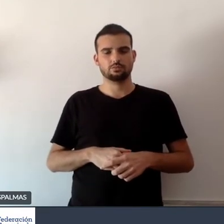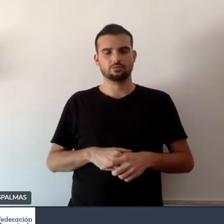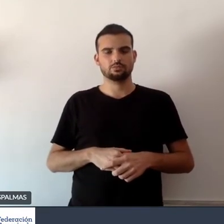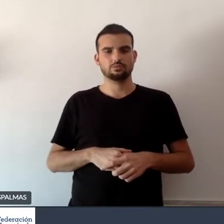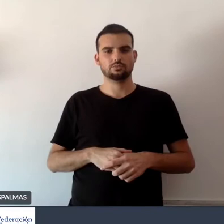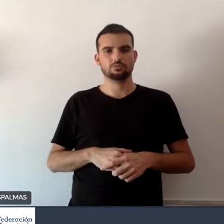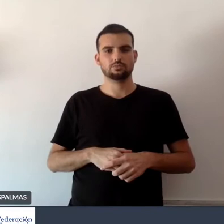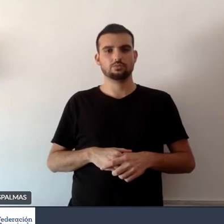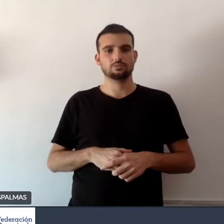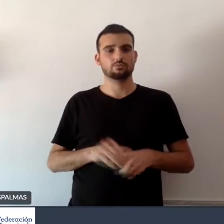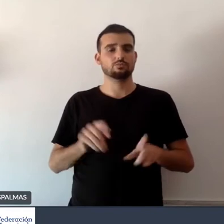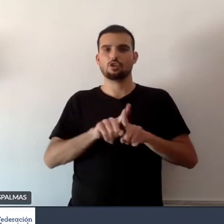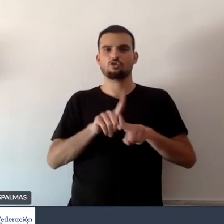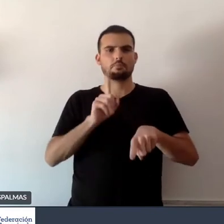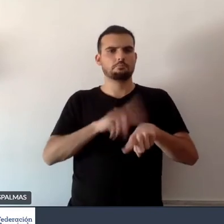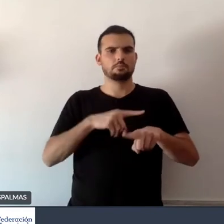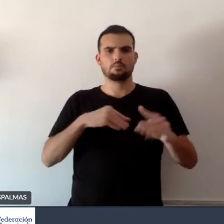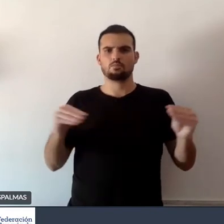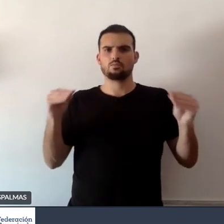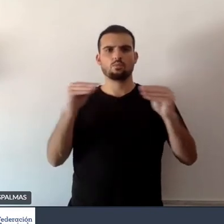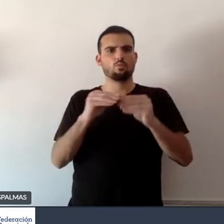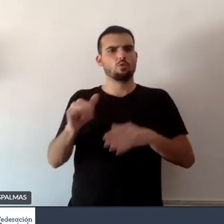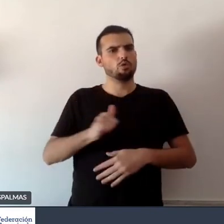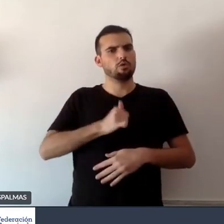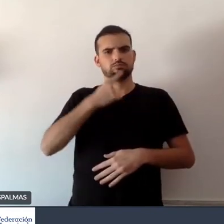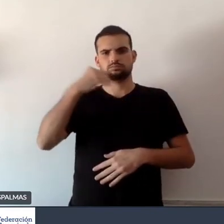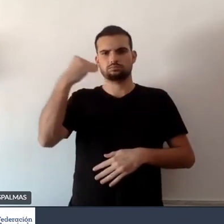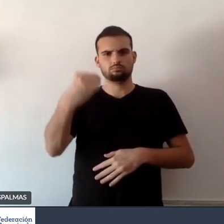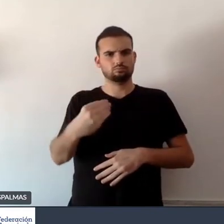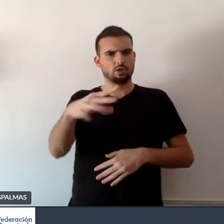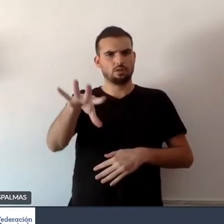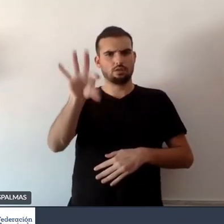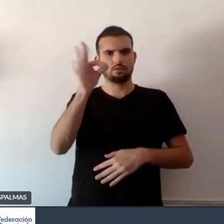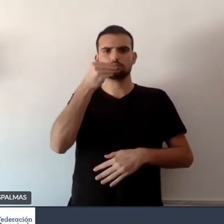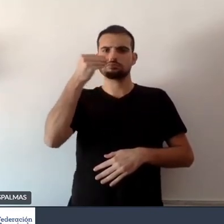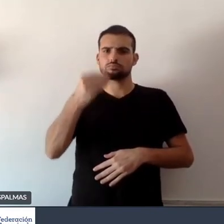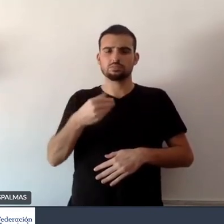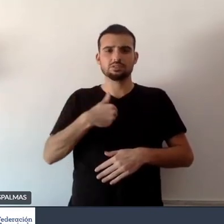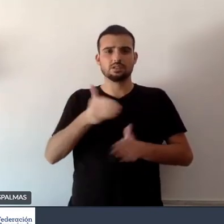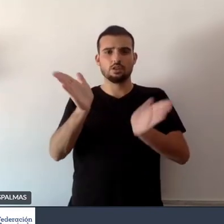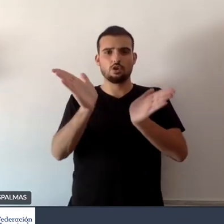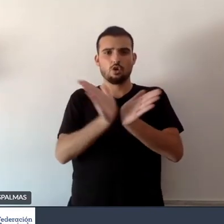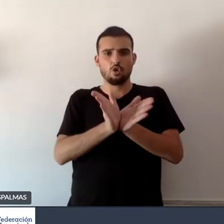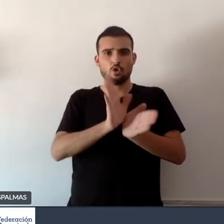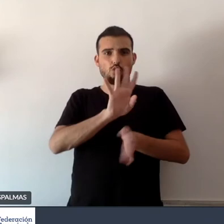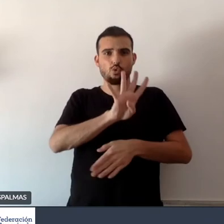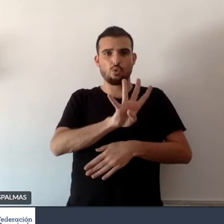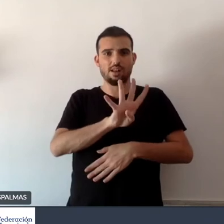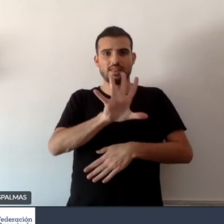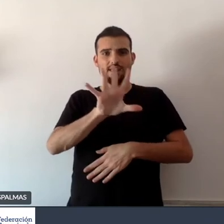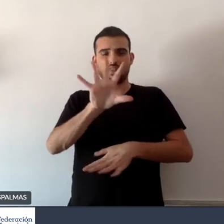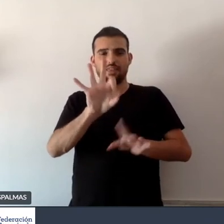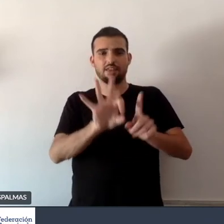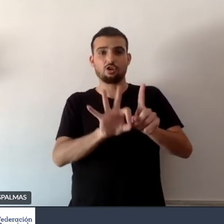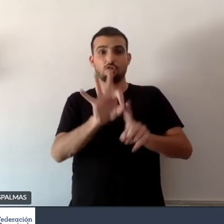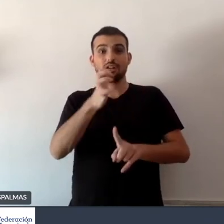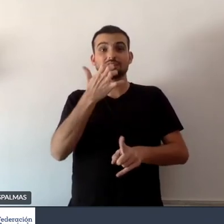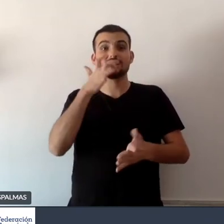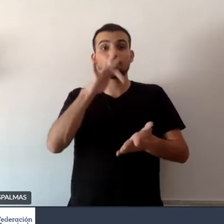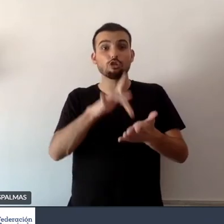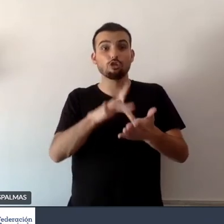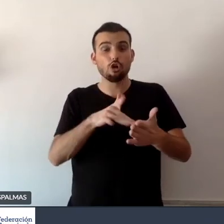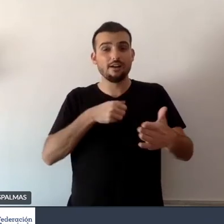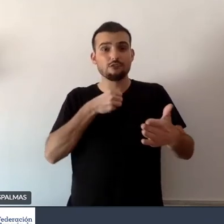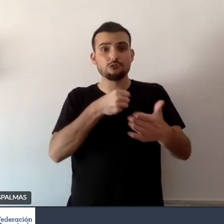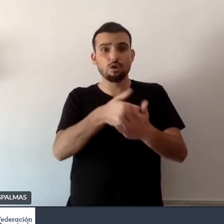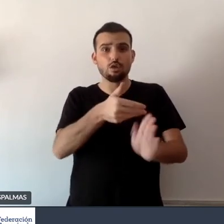Cortes simultáneos. Una opción muy, muy buena. Sobre todo si el corte de 45 es un pelín anterior al corte de línea de fondo, atrae